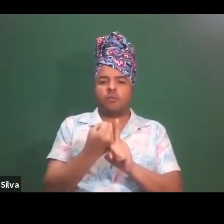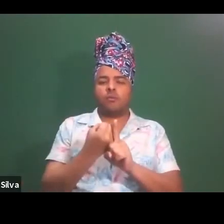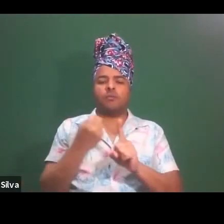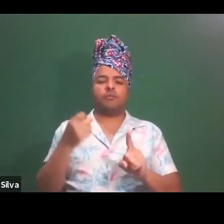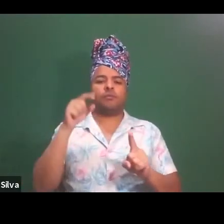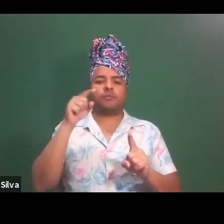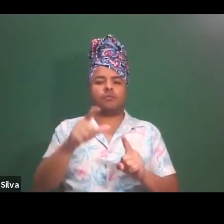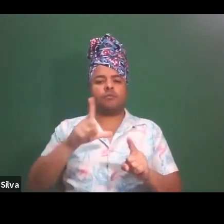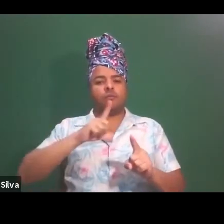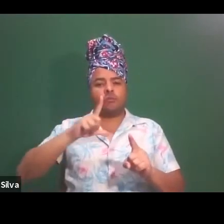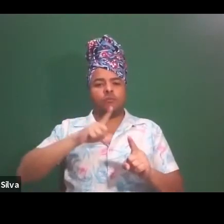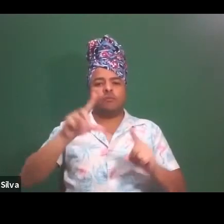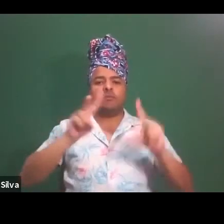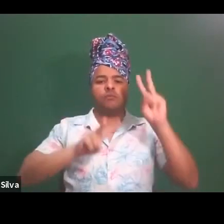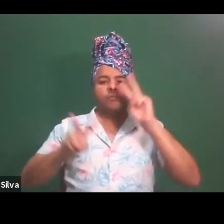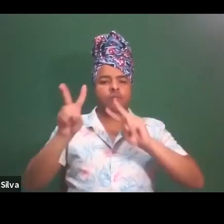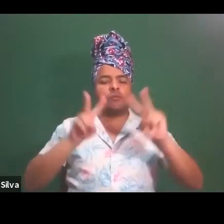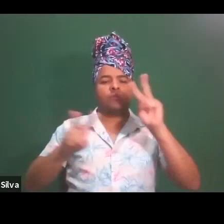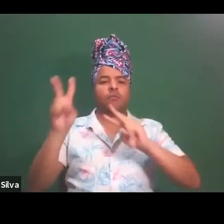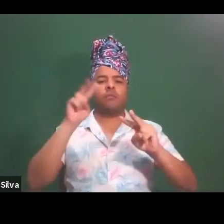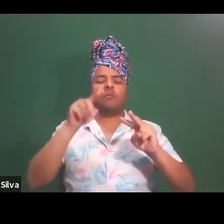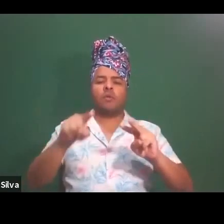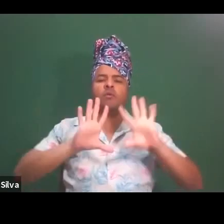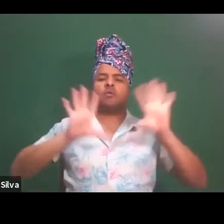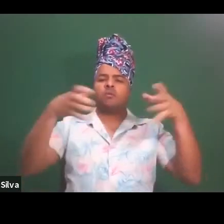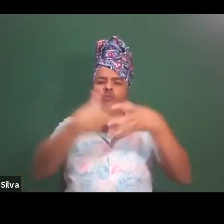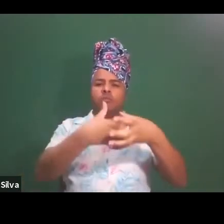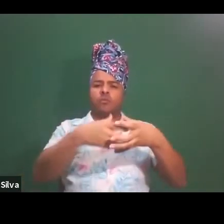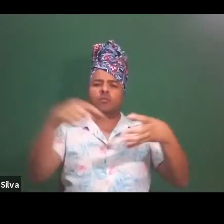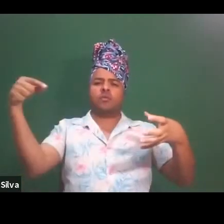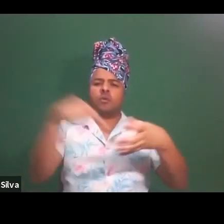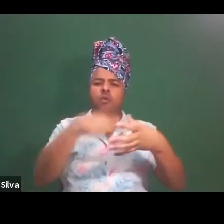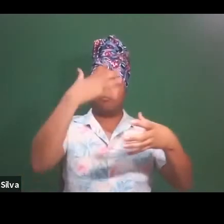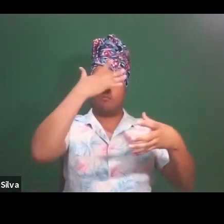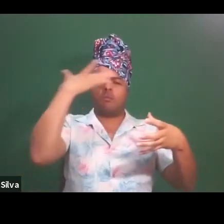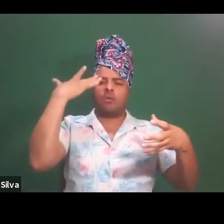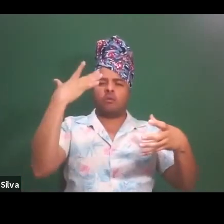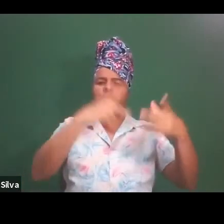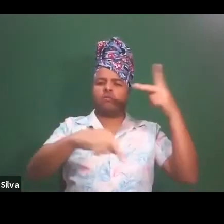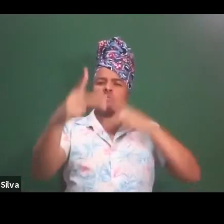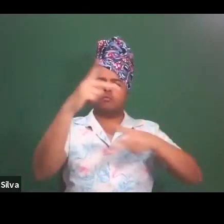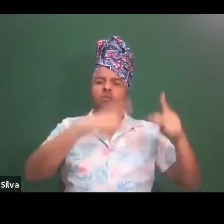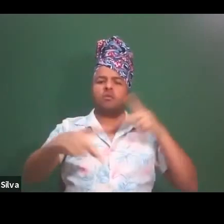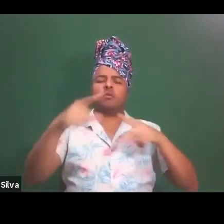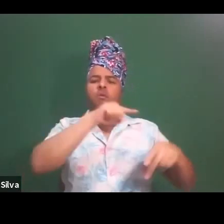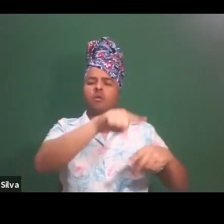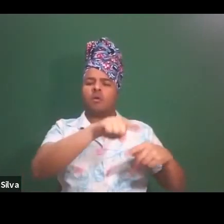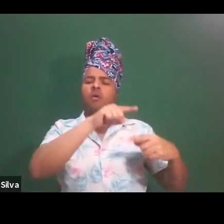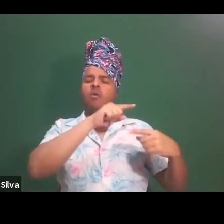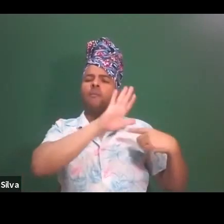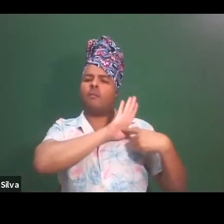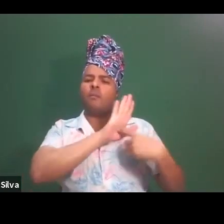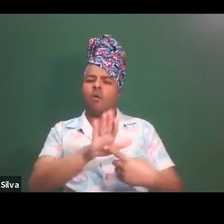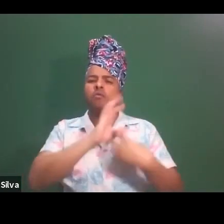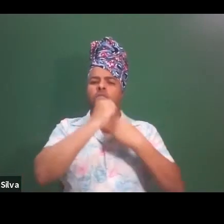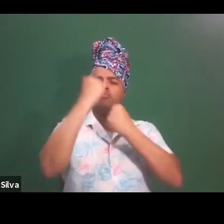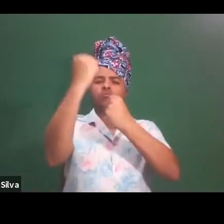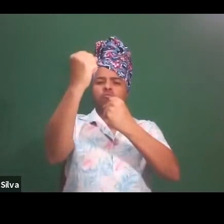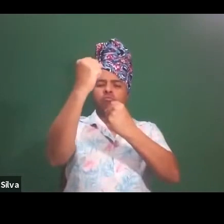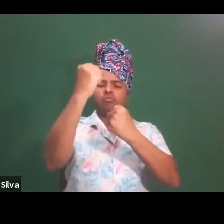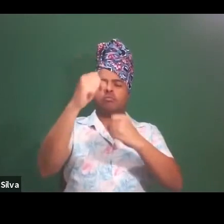uma visão, que existe povos que trazem as forças da natureza através